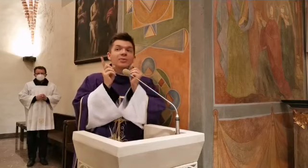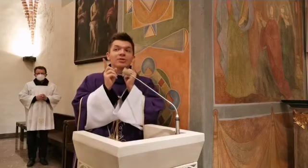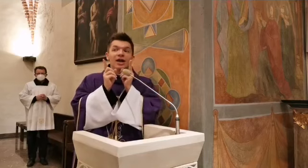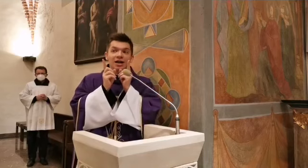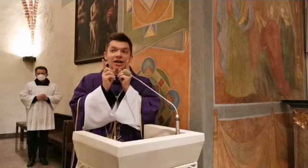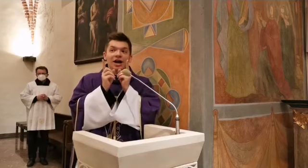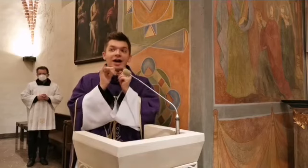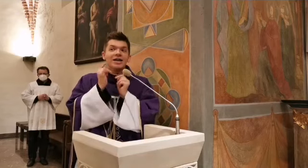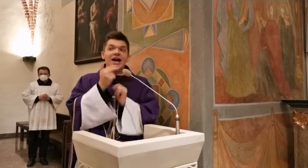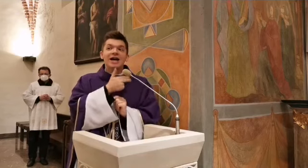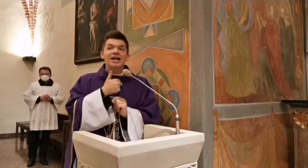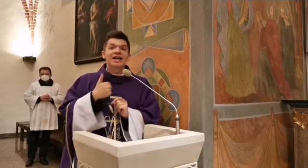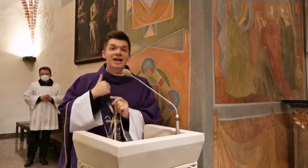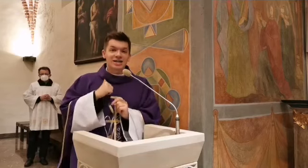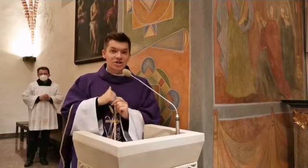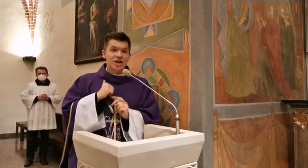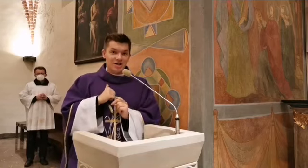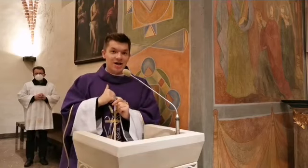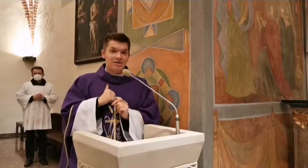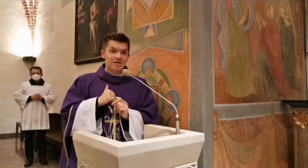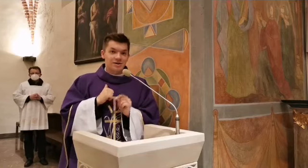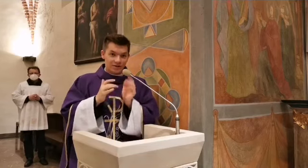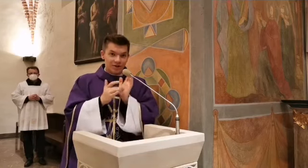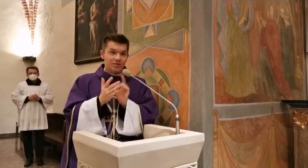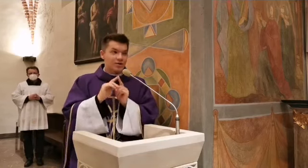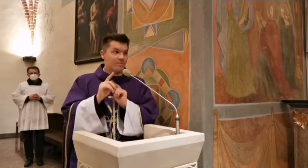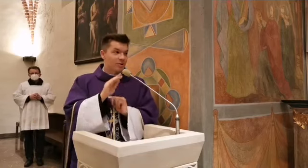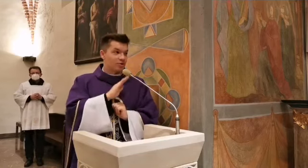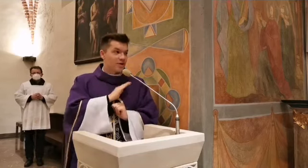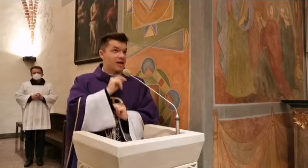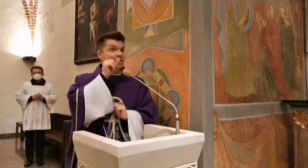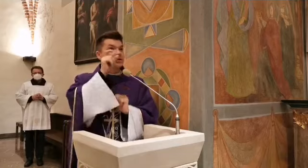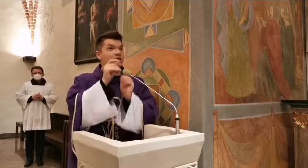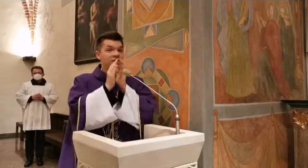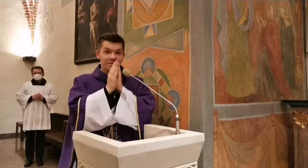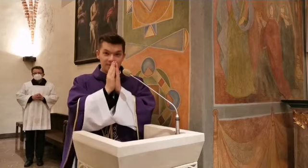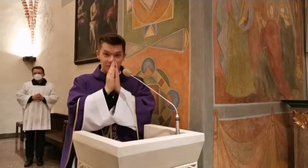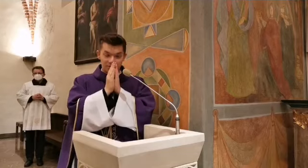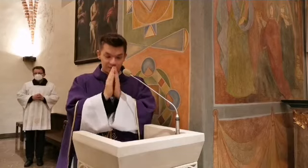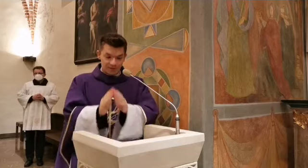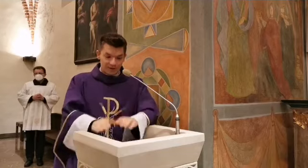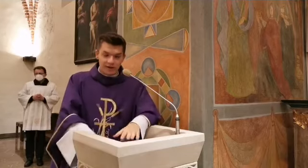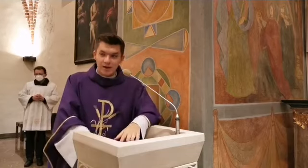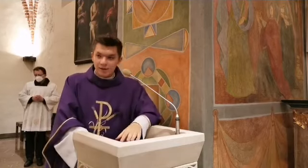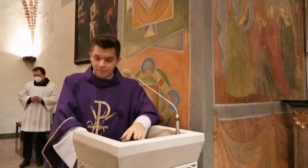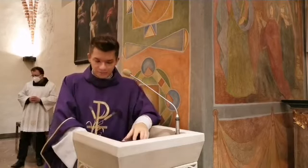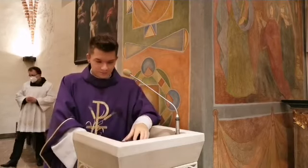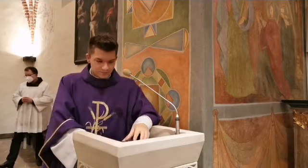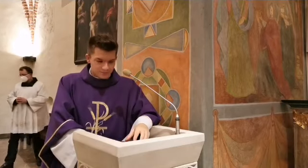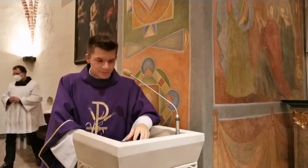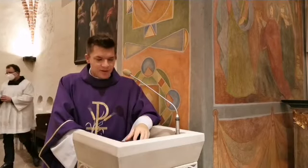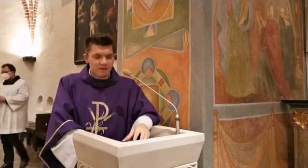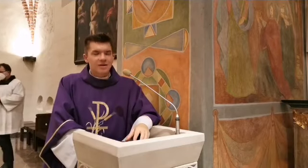najważniejszego spotkania, jakie na nas czeka z Jezusem po śmierci. Ciebie prosimy.